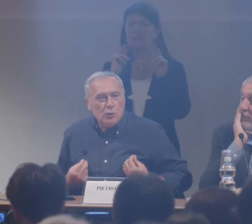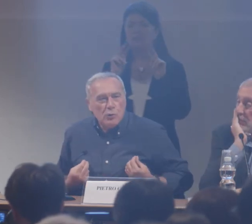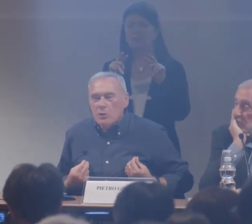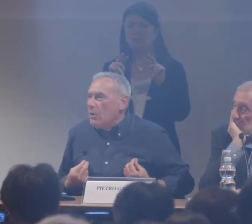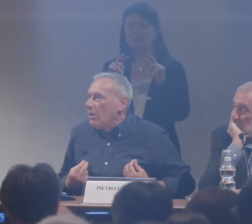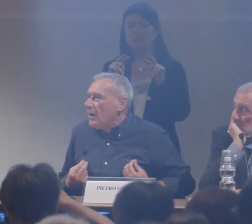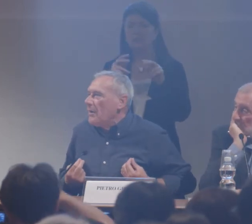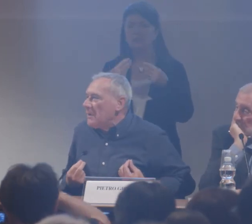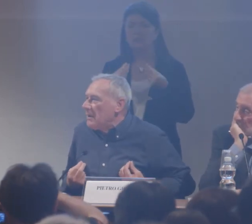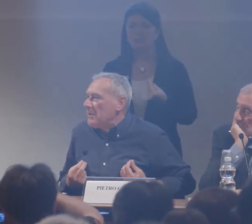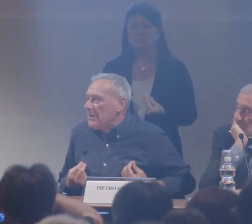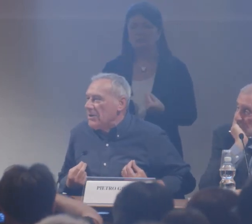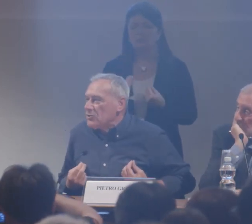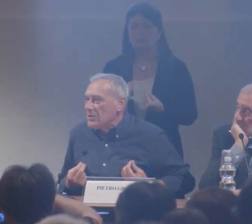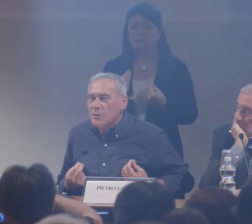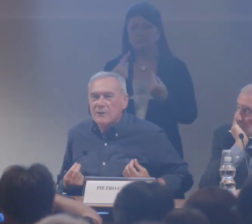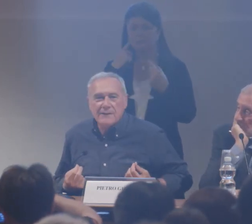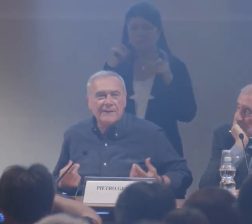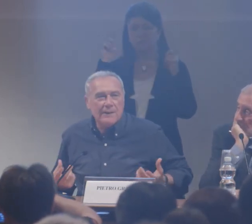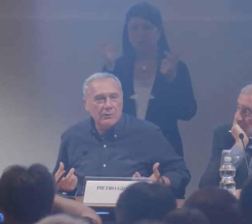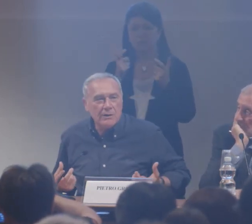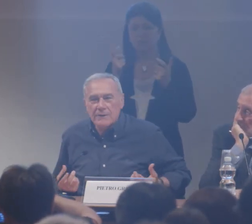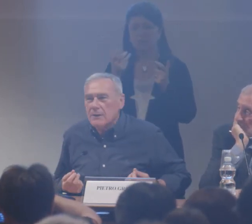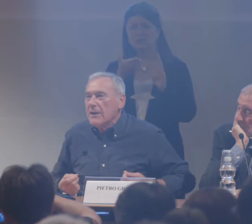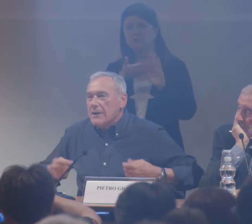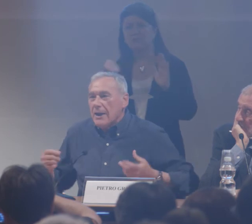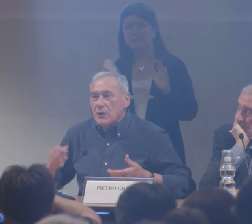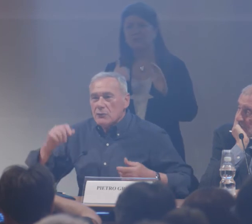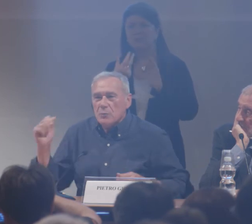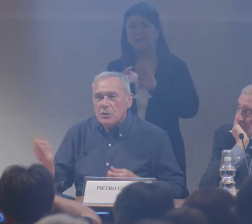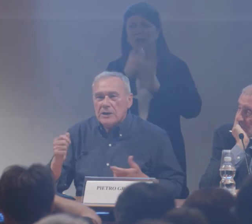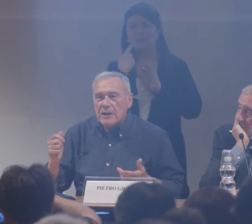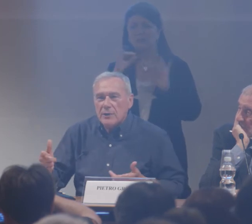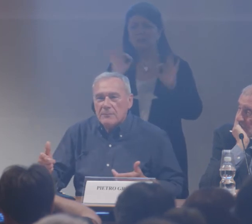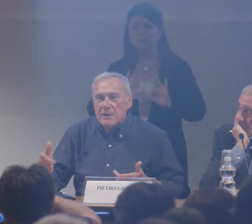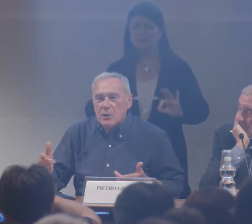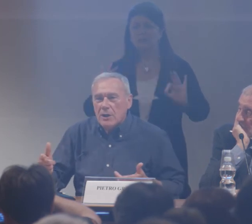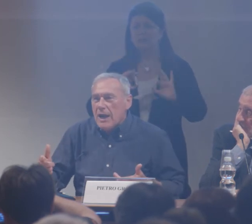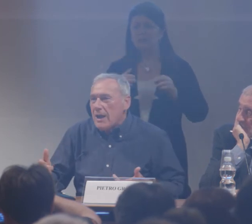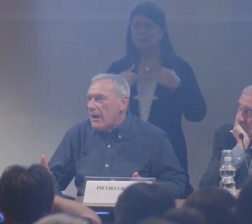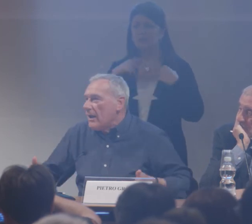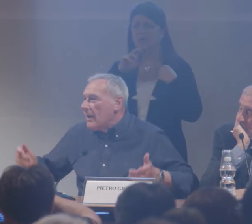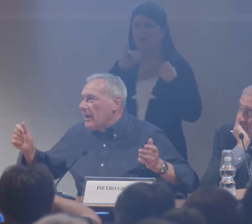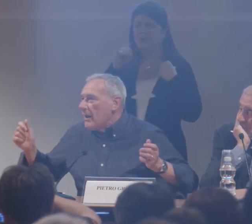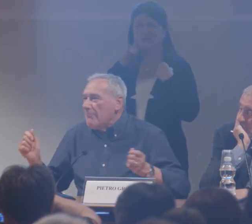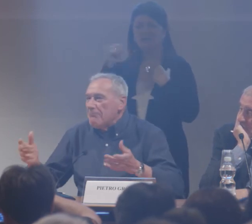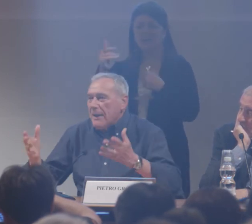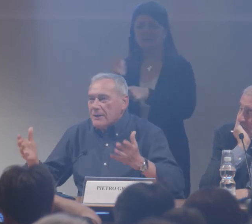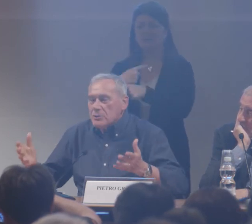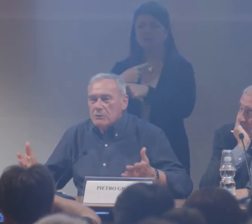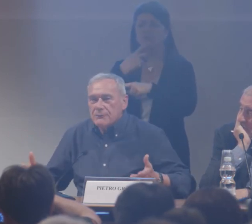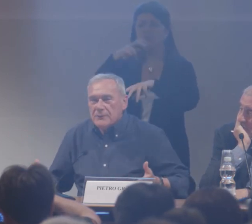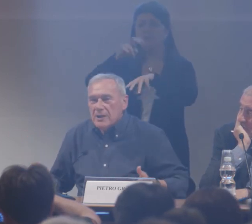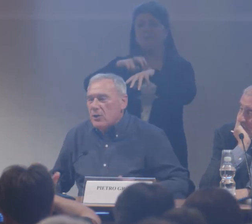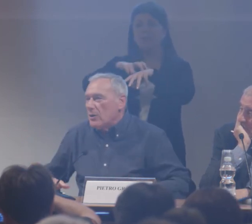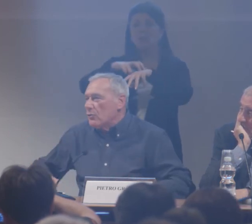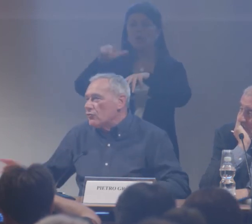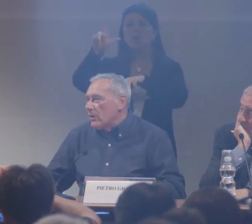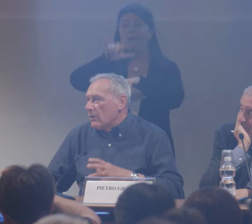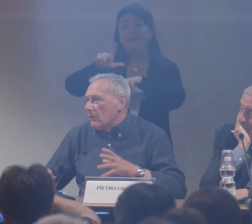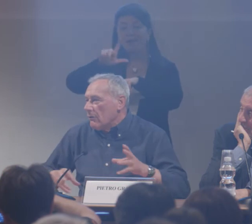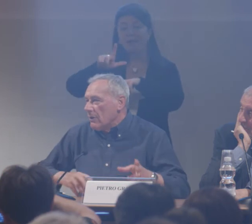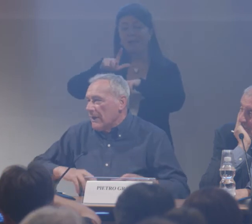io di turno, mi lasciate così senza notizie? Allora subito telefono al medico legale e parto.